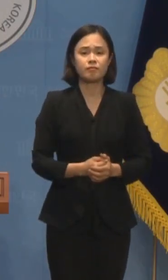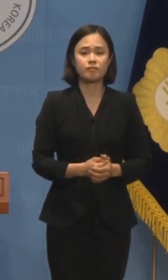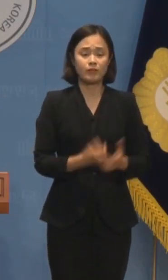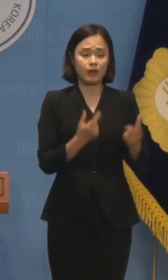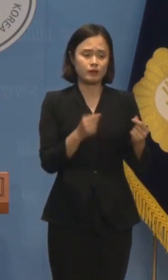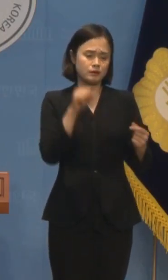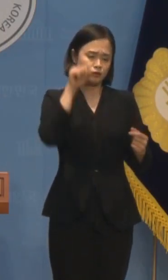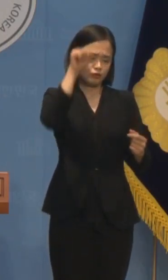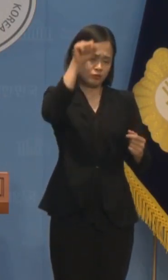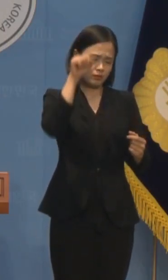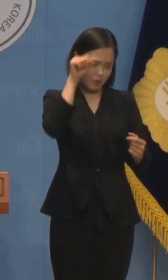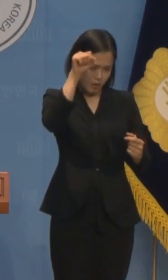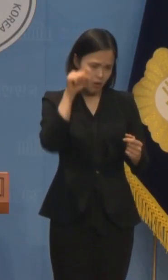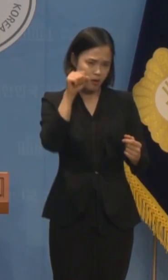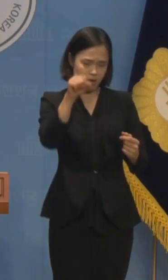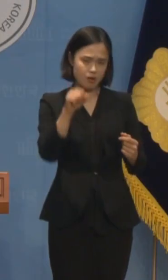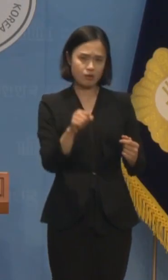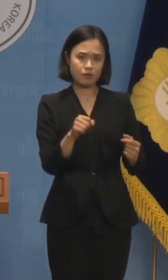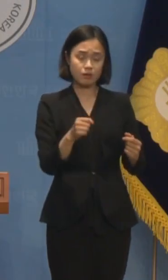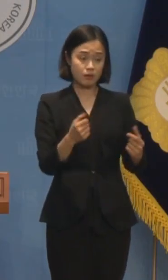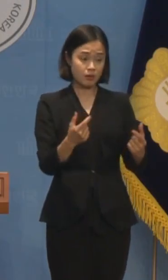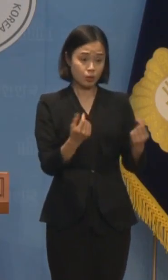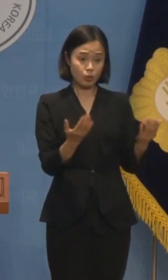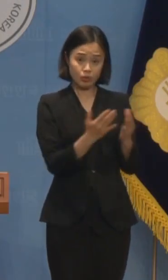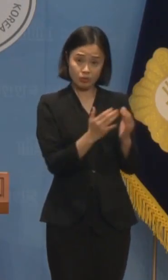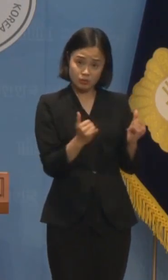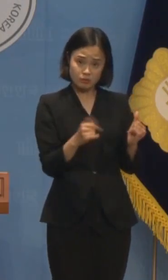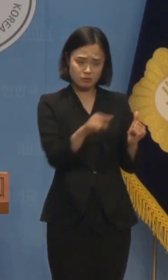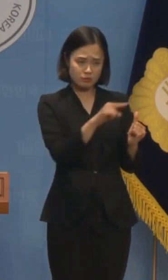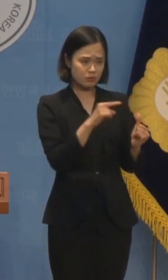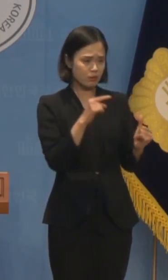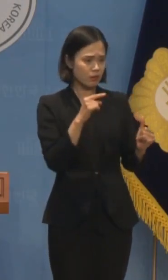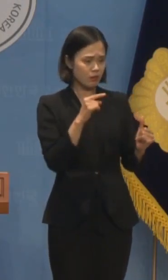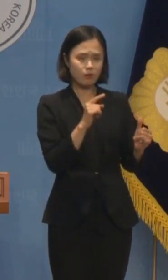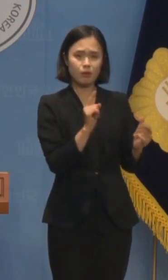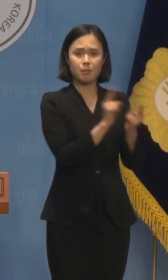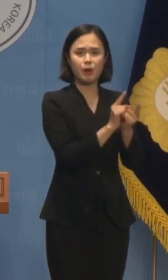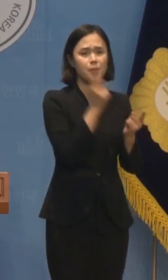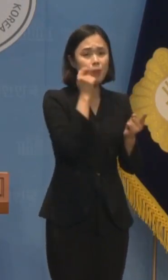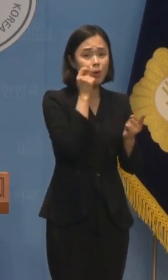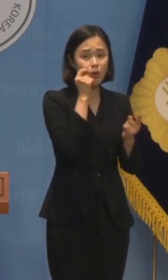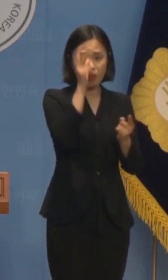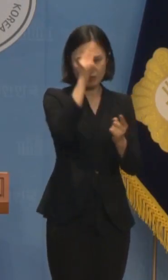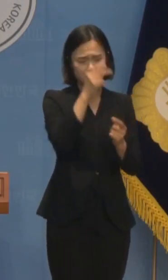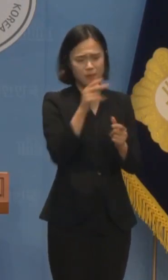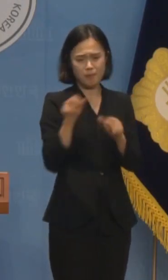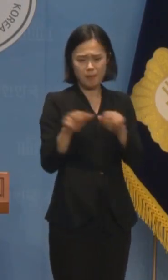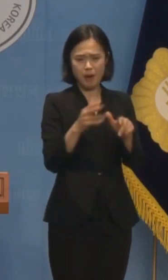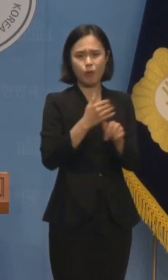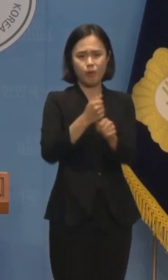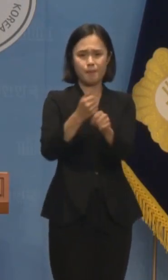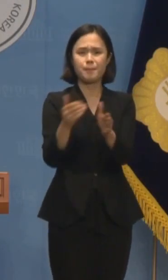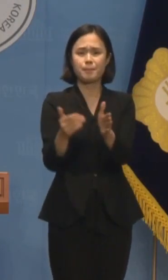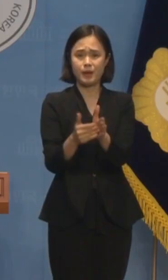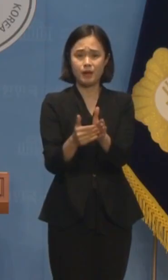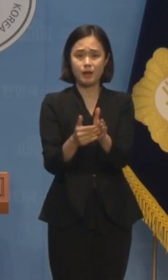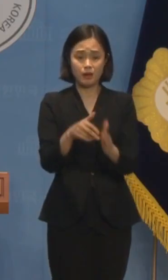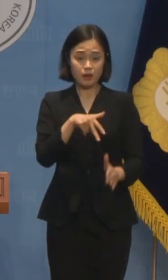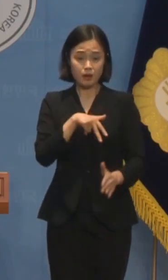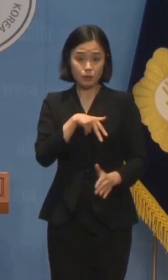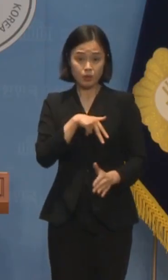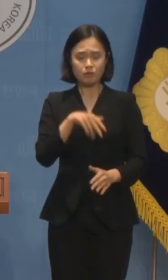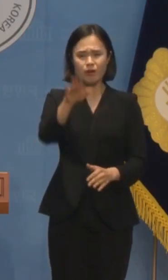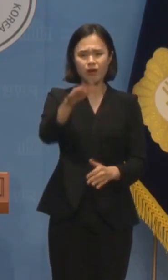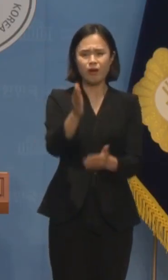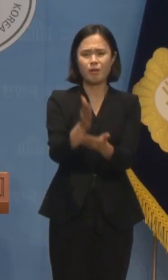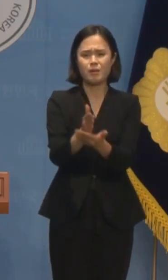투쟁하고 응원했던 동지들의 얼굴도 볼 수 없었습니다. 현장에 있었던 국회의원들이 병원으로 먼저